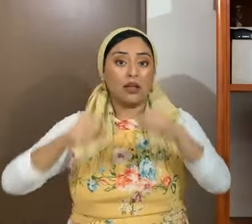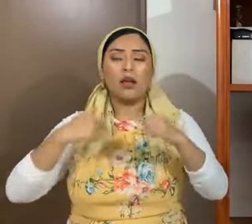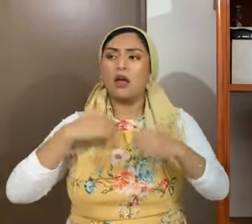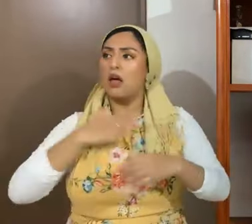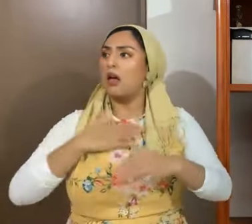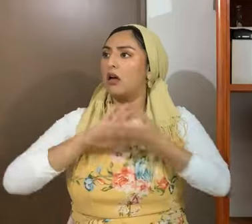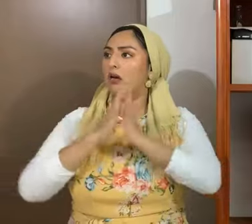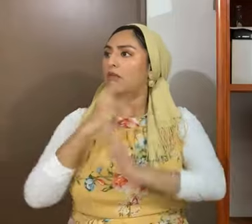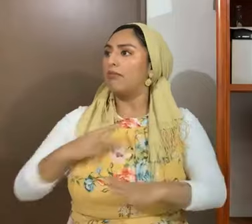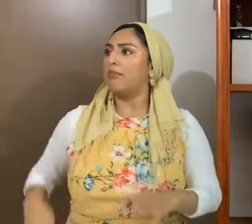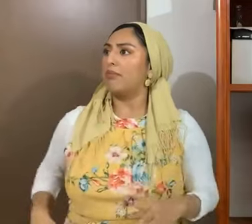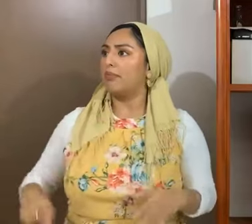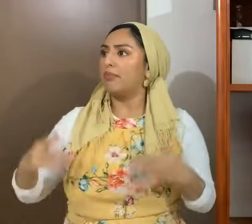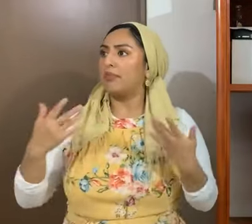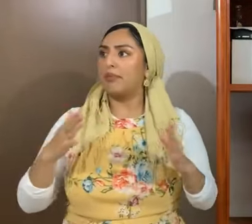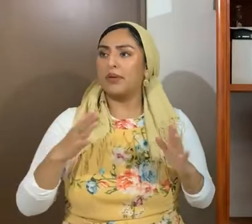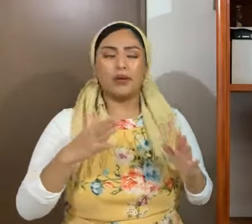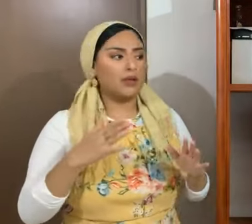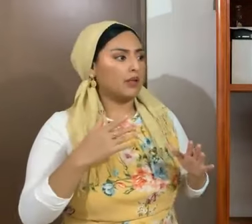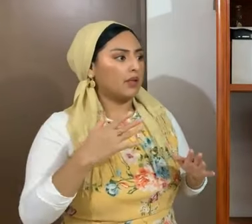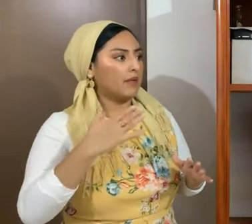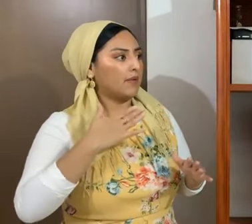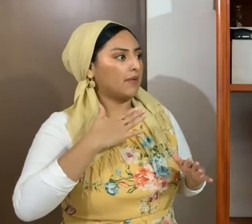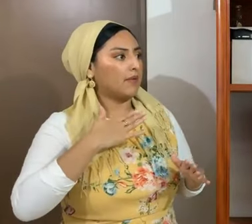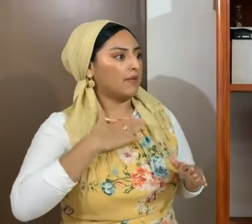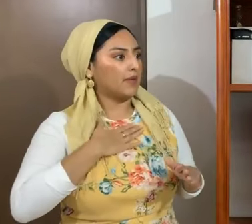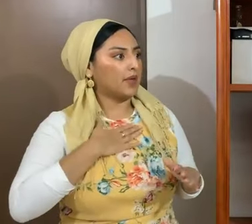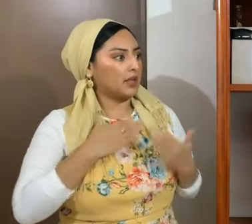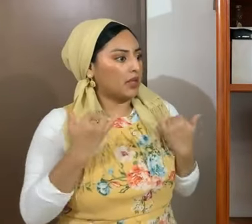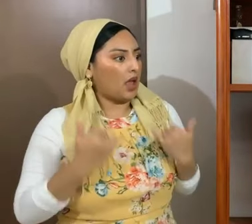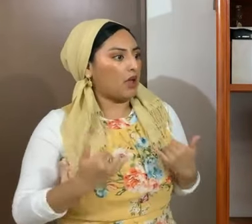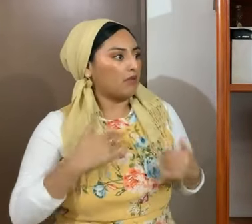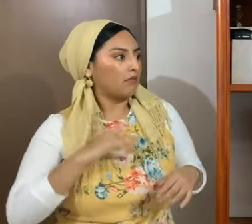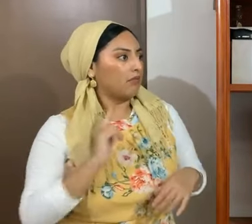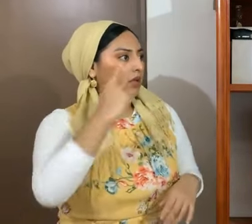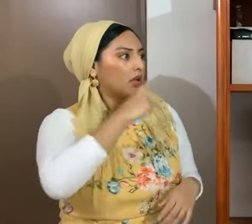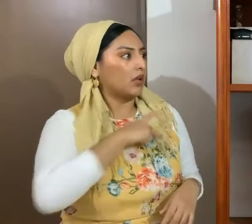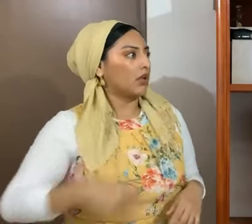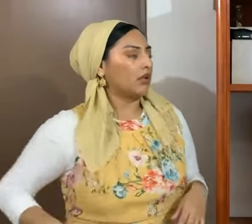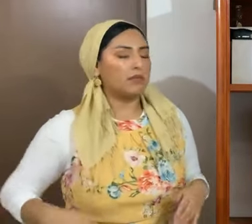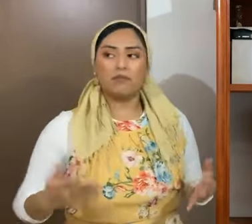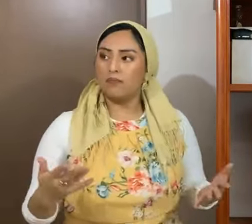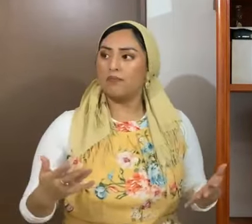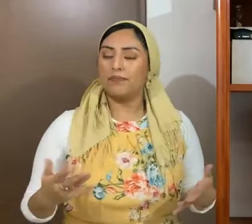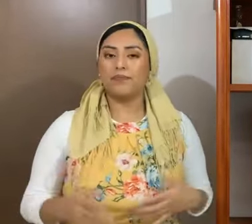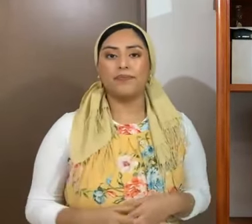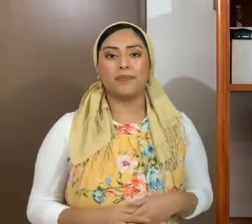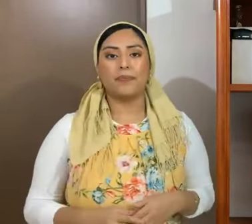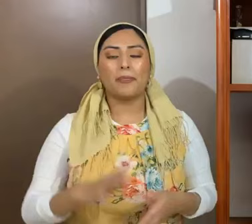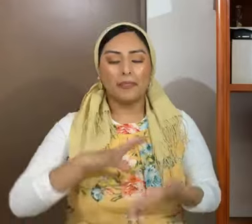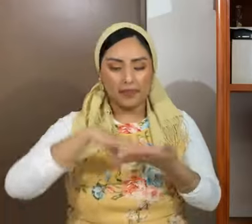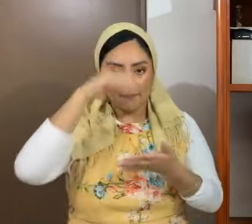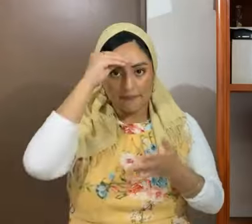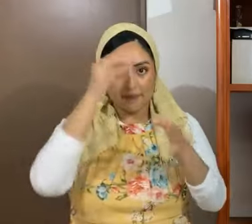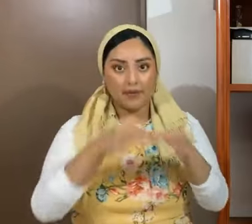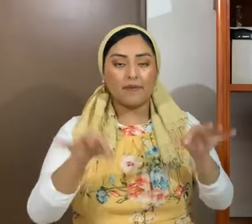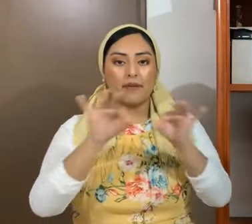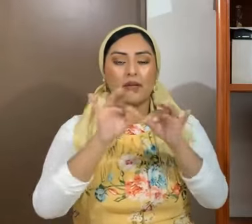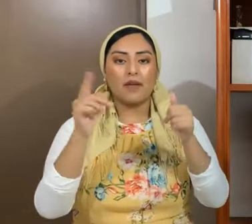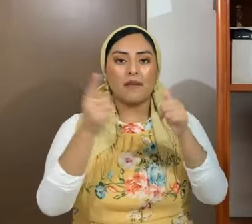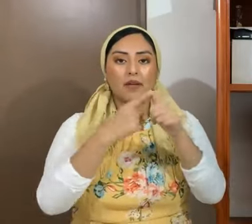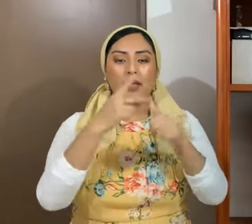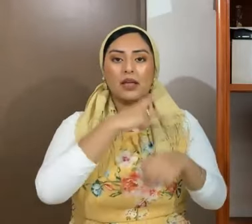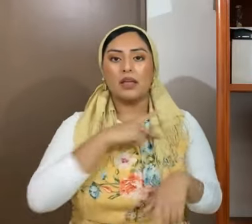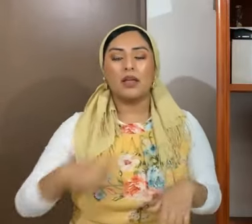reino, porque dice, bueno, ya Absalón murió, entonces me toca a mí, yo voy a reinar. Pero vamos a ver algo bien importante. Primera